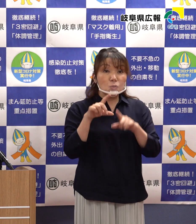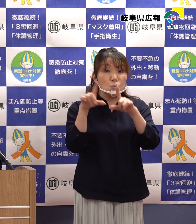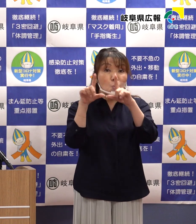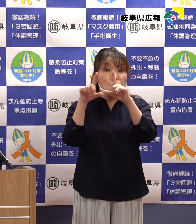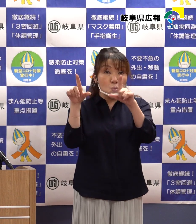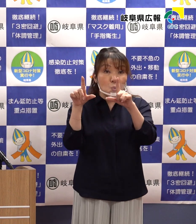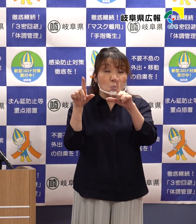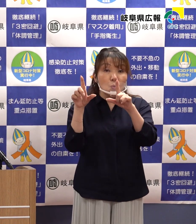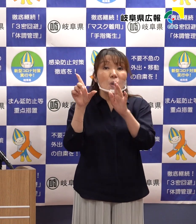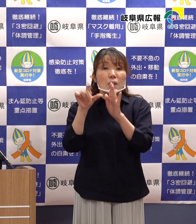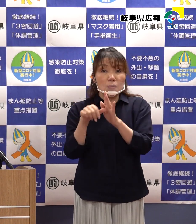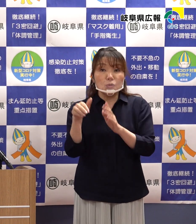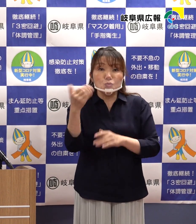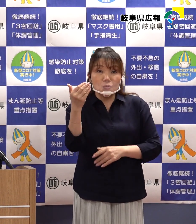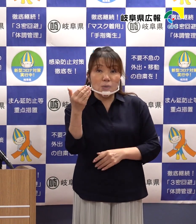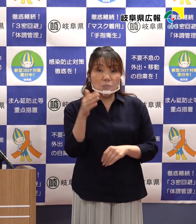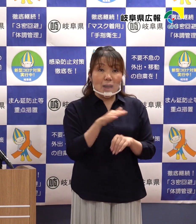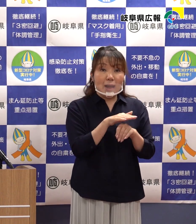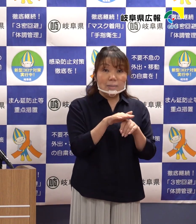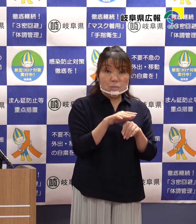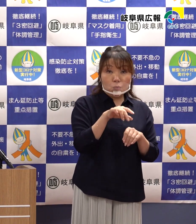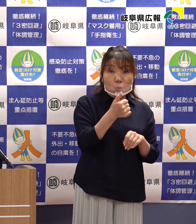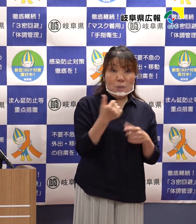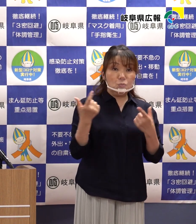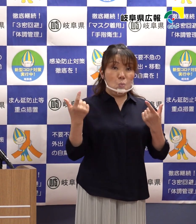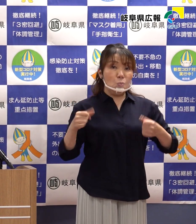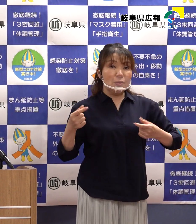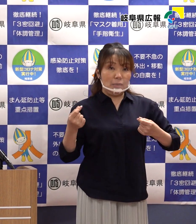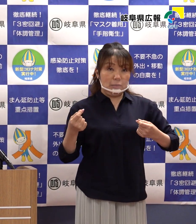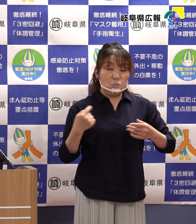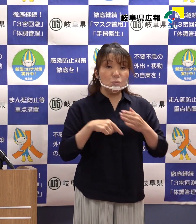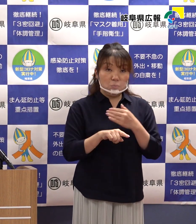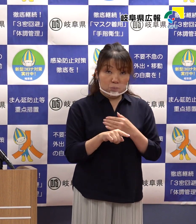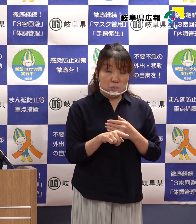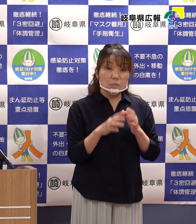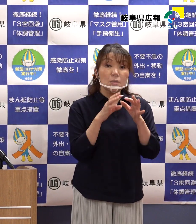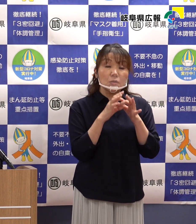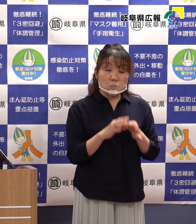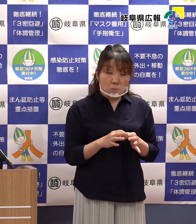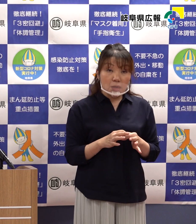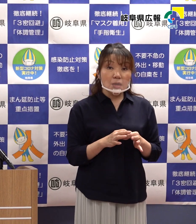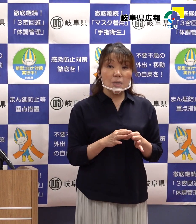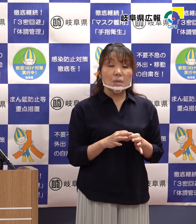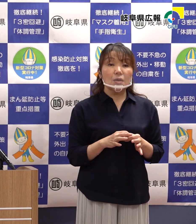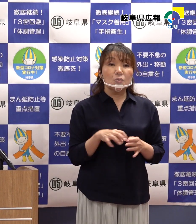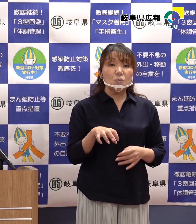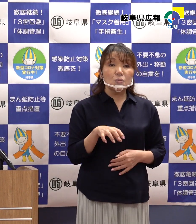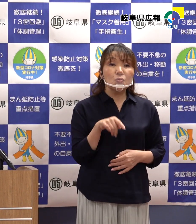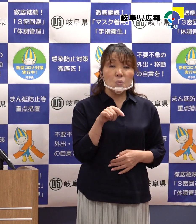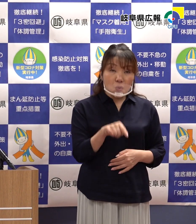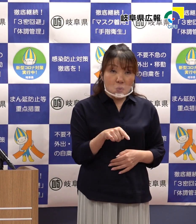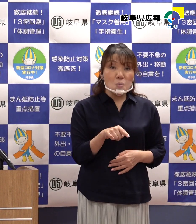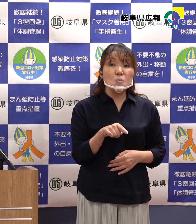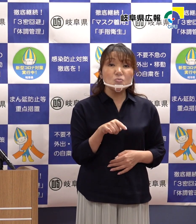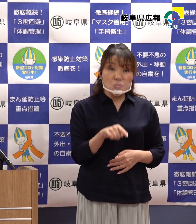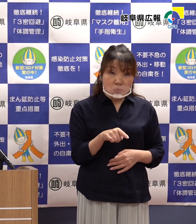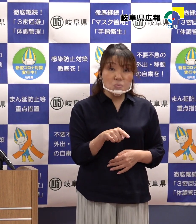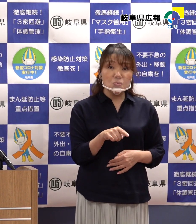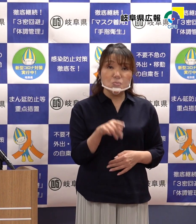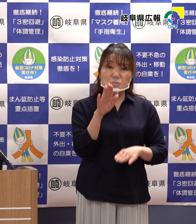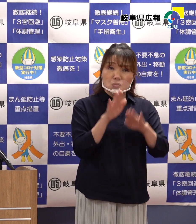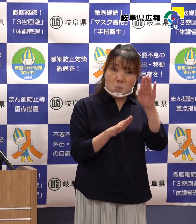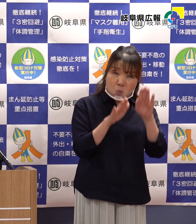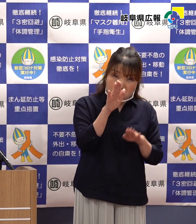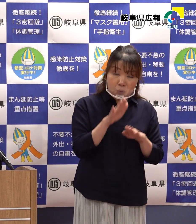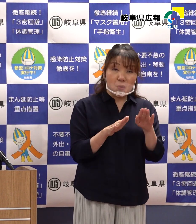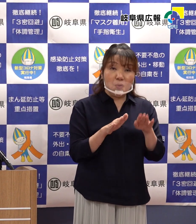900人、それから愛知県の500人相当するんですよ。ですから、そういうマグニチュードの深